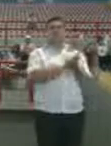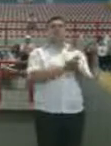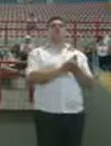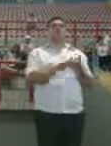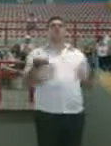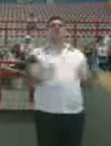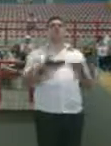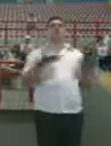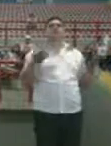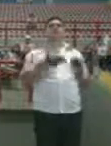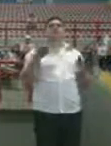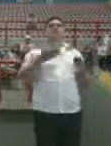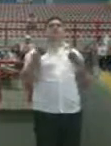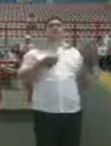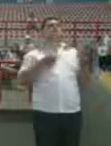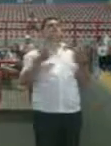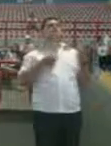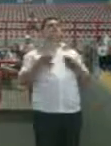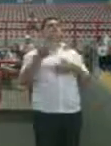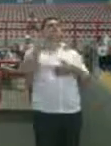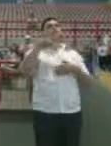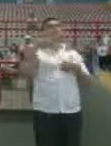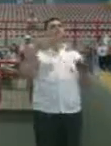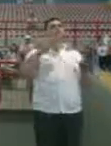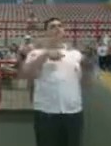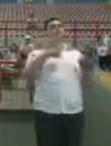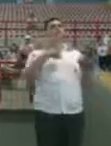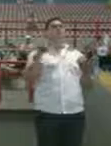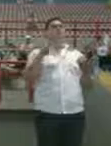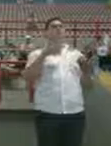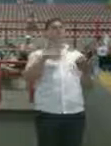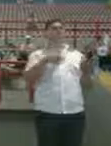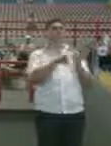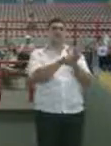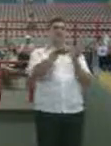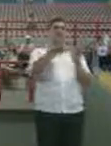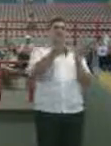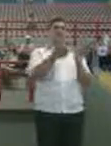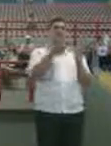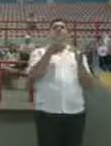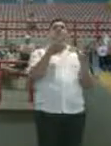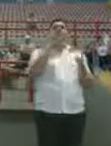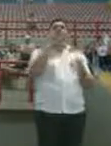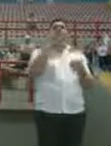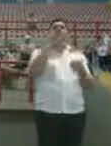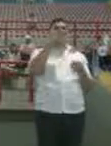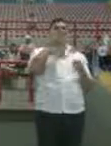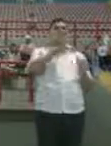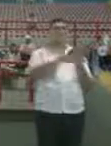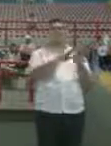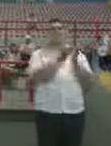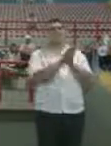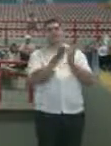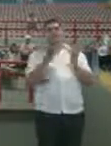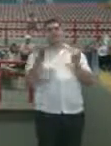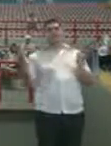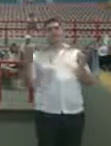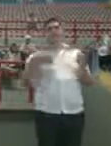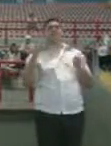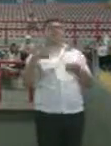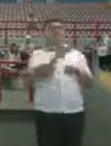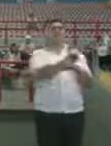isso hoje? Quem mais produz o seu produto em vários lugares do mundo, com etapas diferenciadas, é o